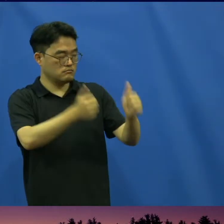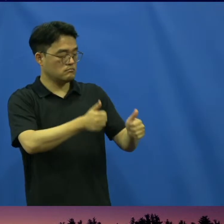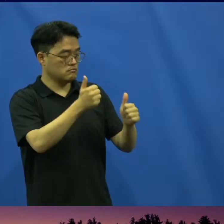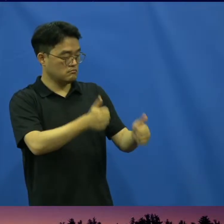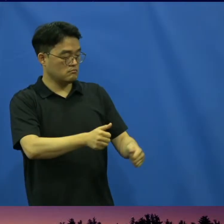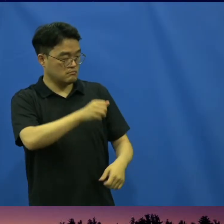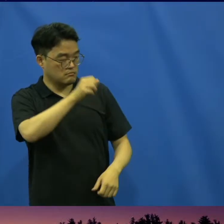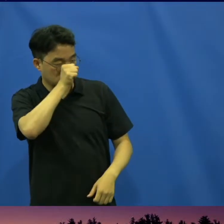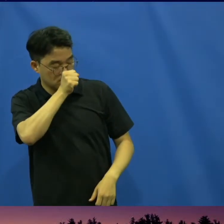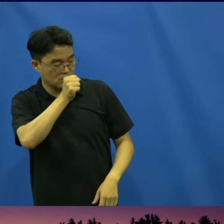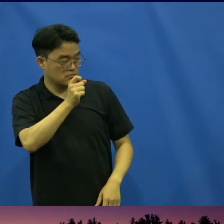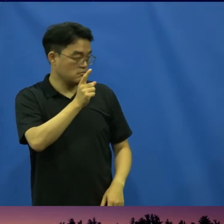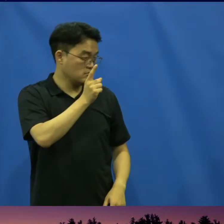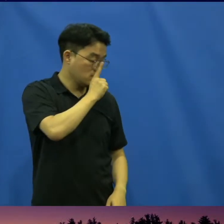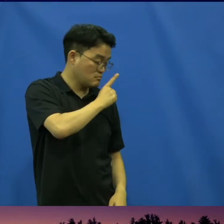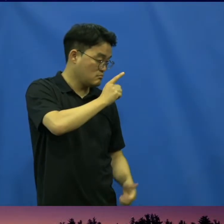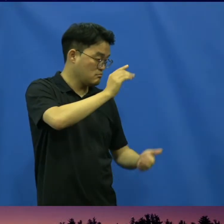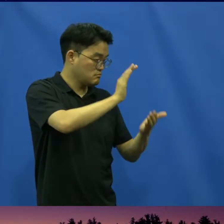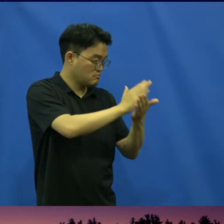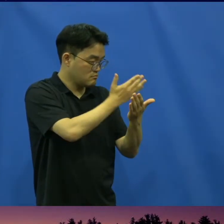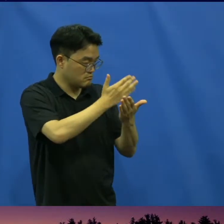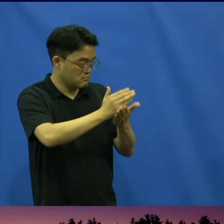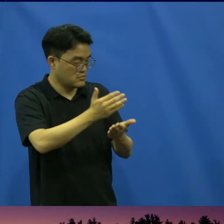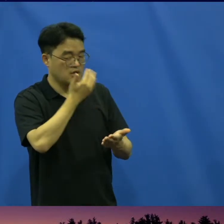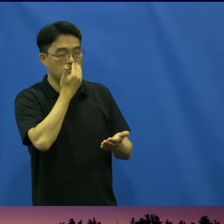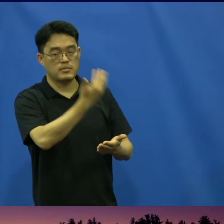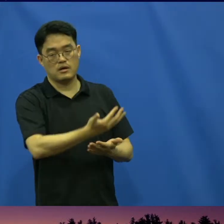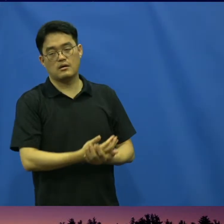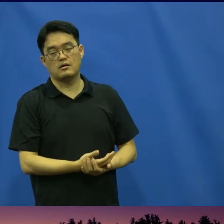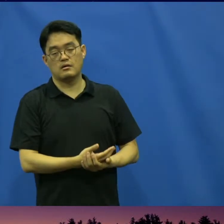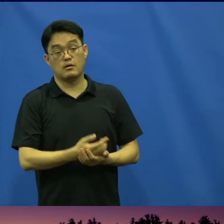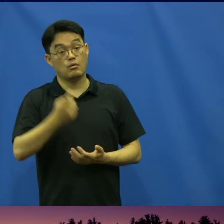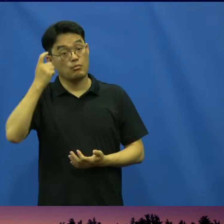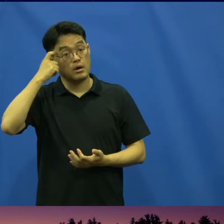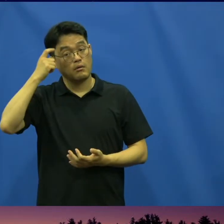하나님을 떠난 인간의 특징이 뭐예요? 철저히 자기중심적이에요.